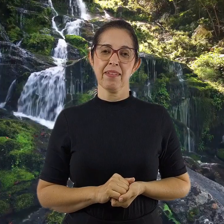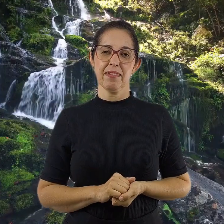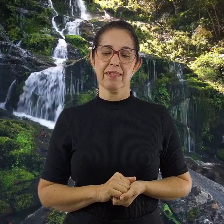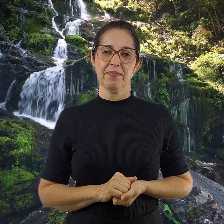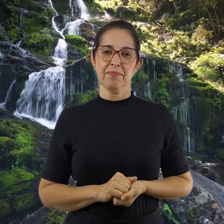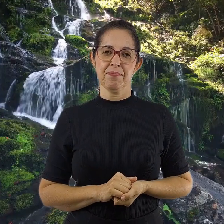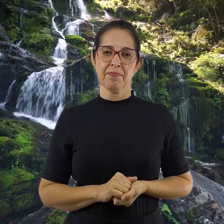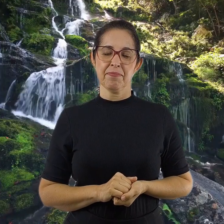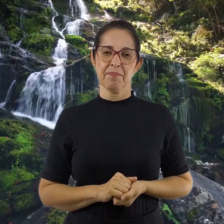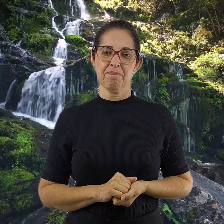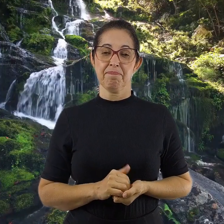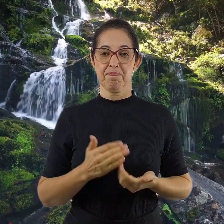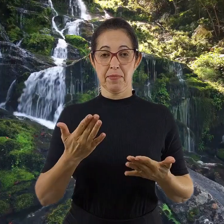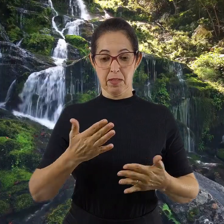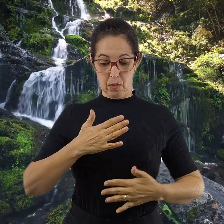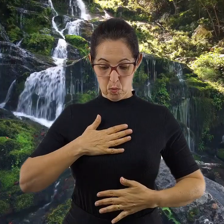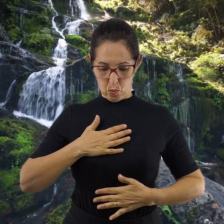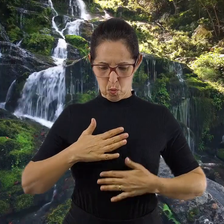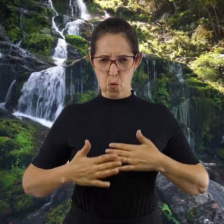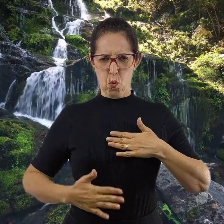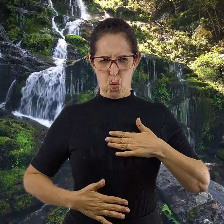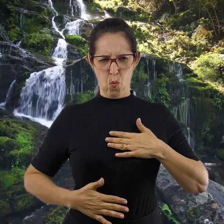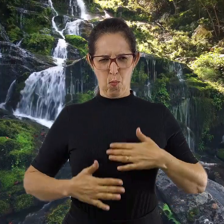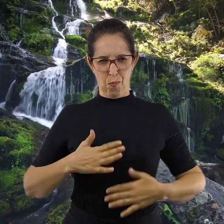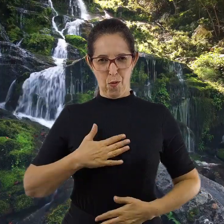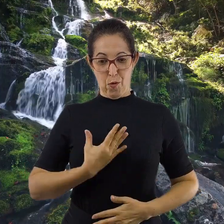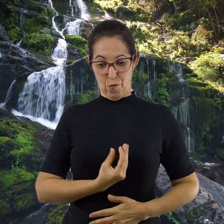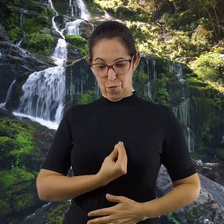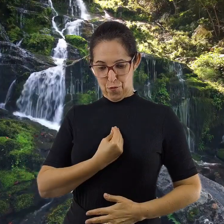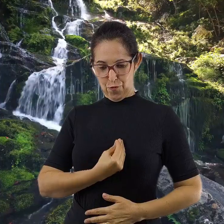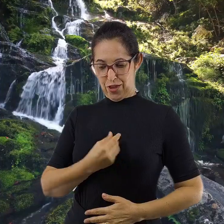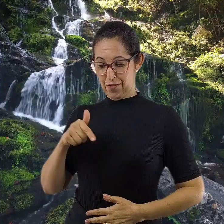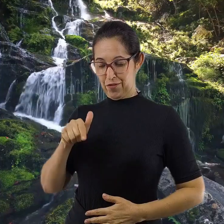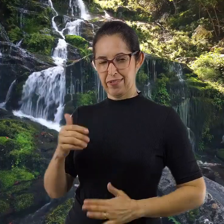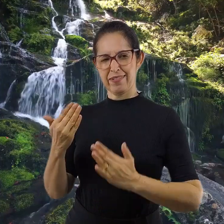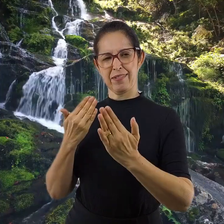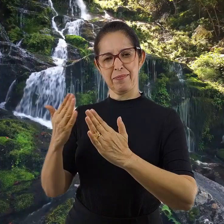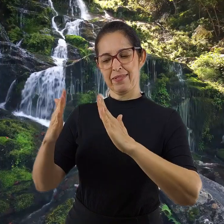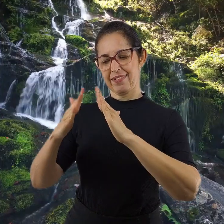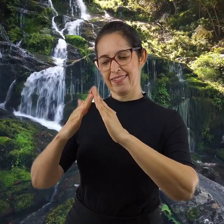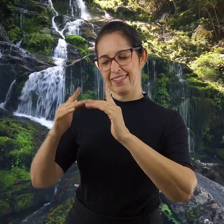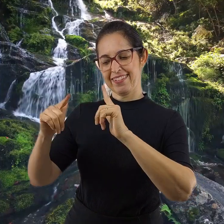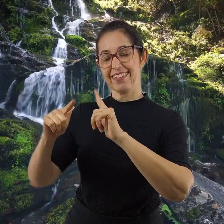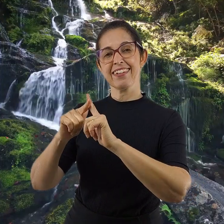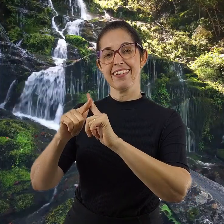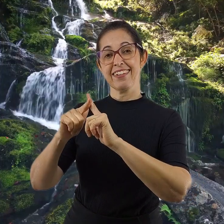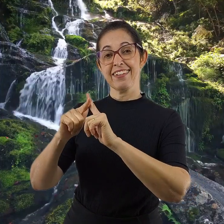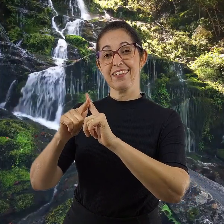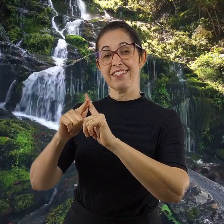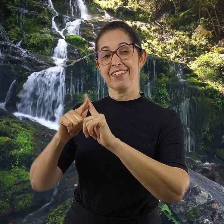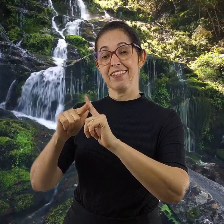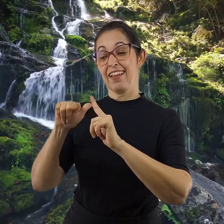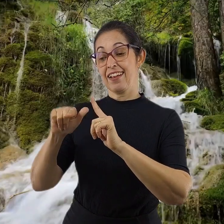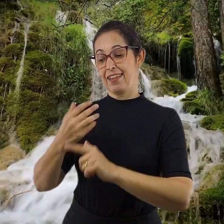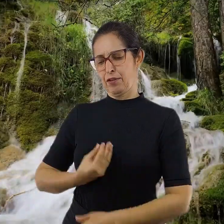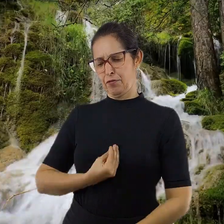o corpo vivo só existe como igreja pelo sangue,